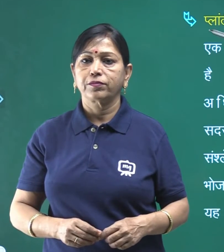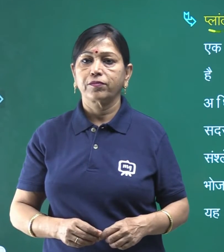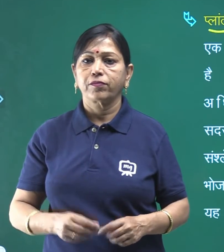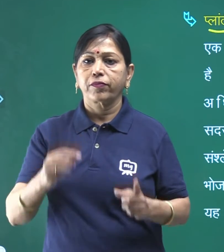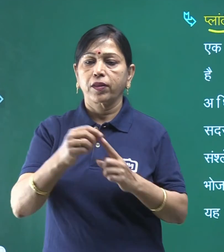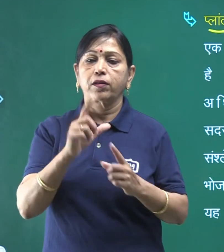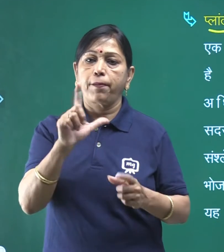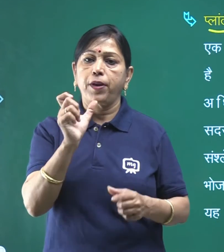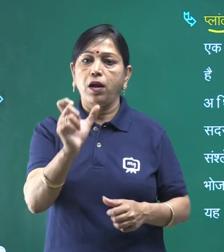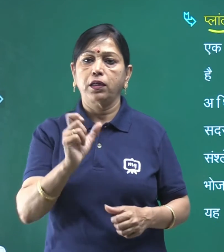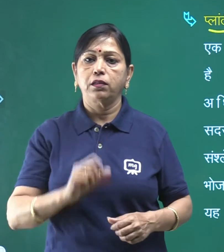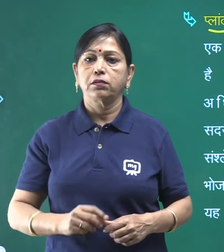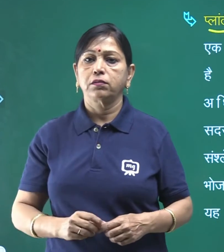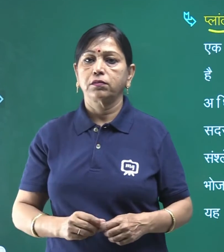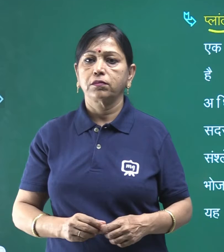प्लांटी,